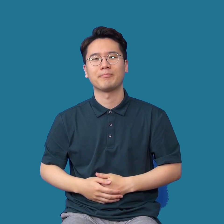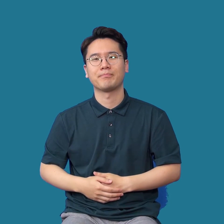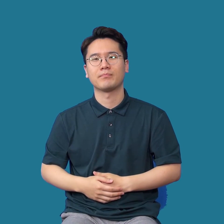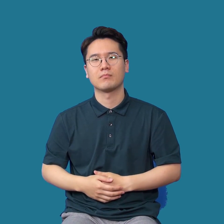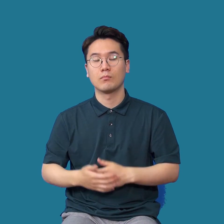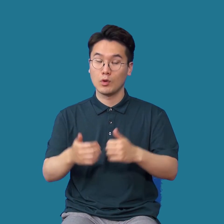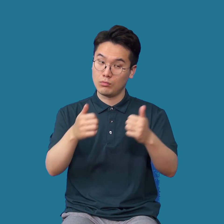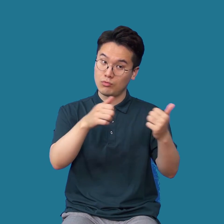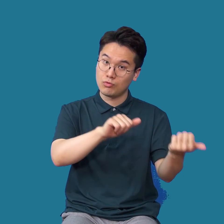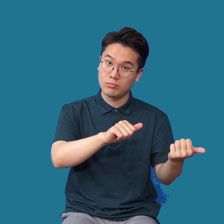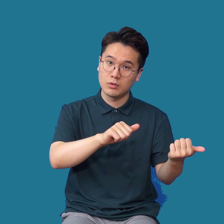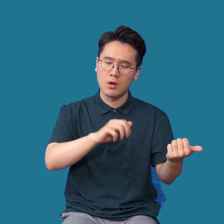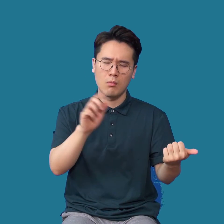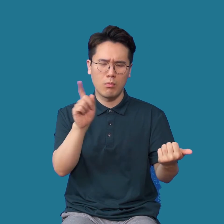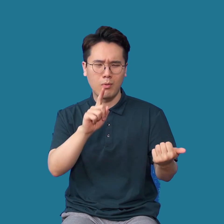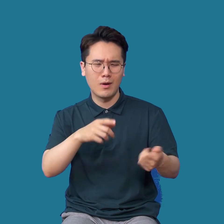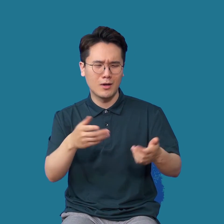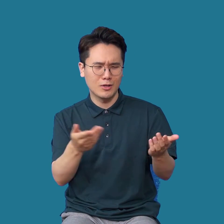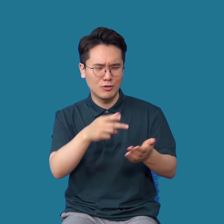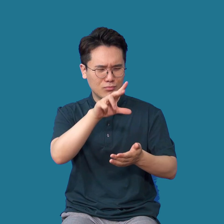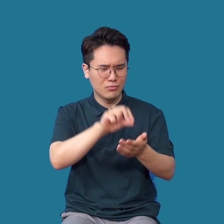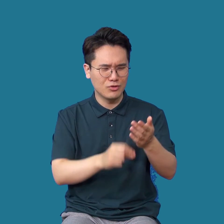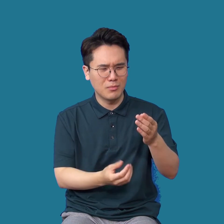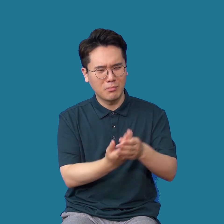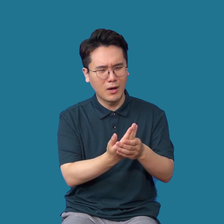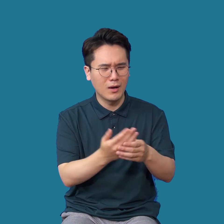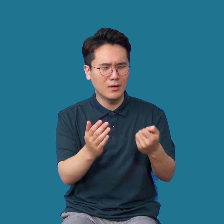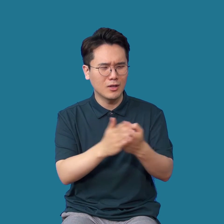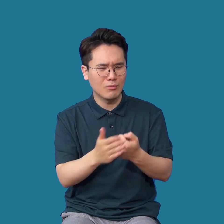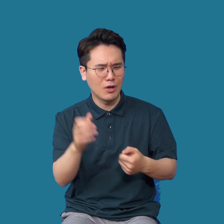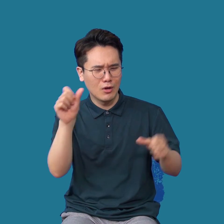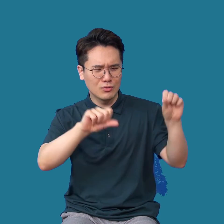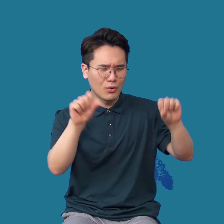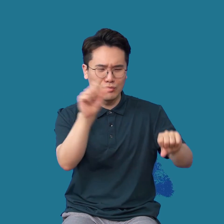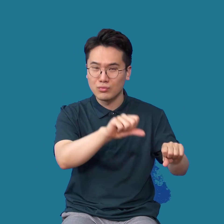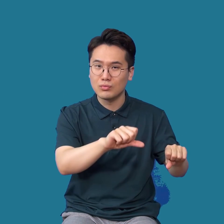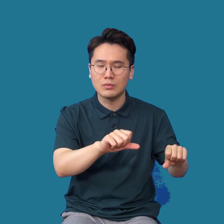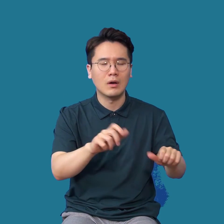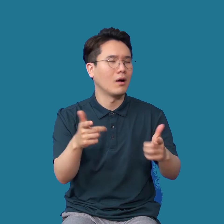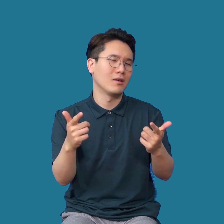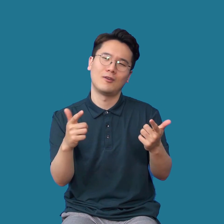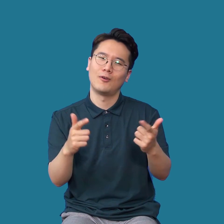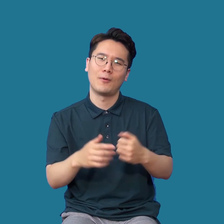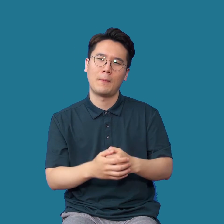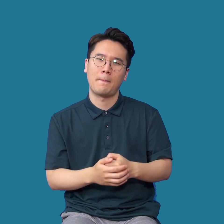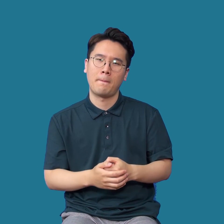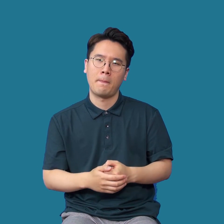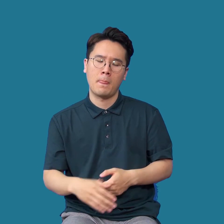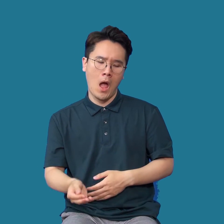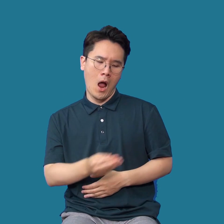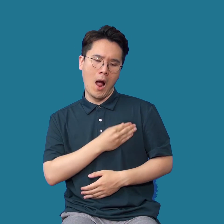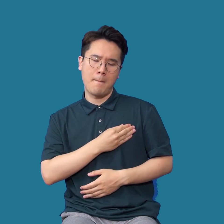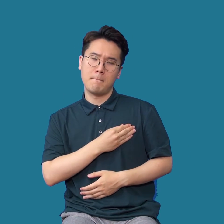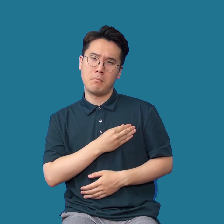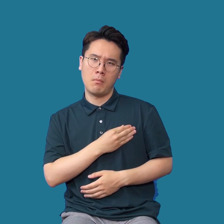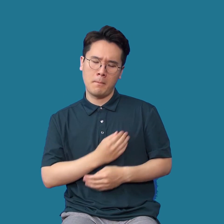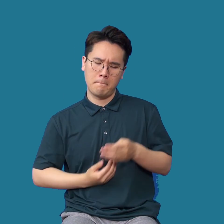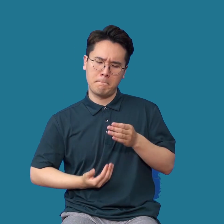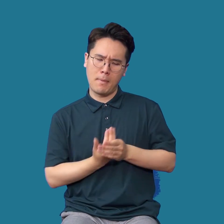무슨 일이 잘못되어서 닥치는 것이 아닙니다. 사람들은 자꾸 그렇게 생각을 하지요. 암 걸려서 죽는 사람